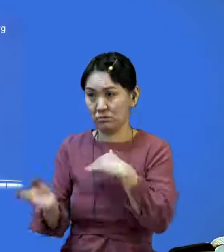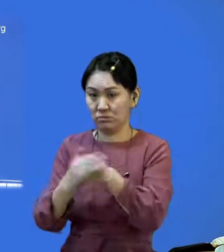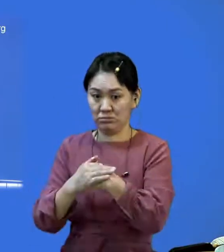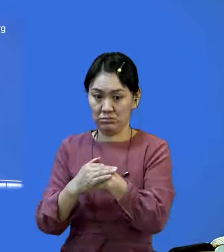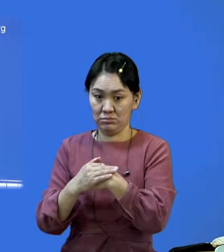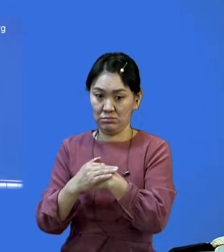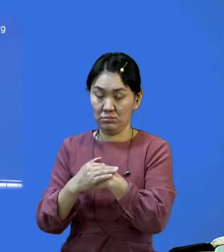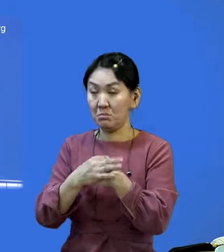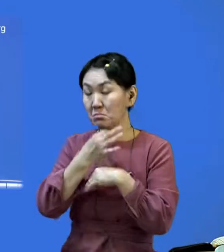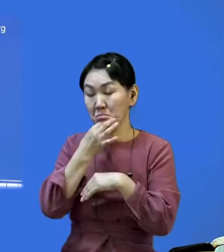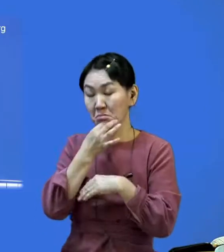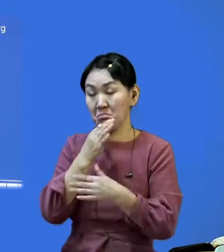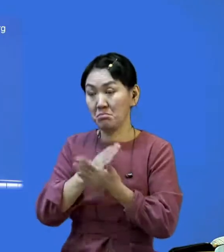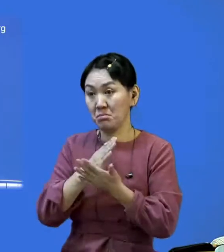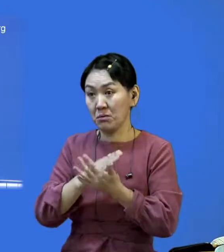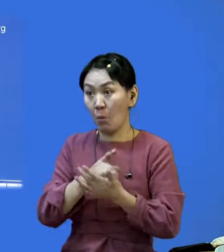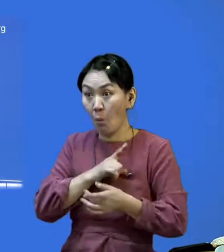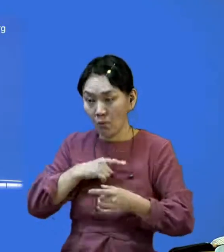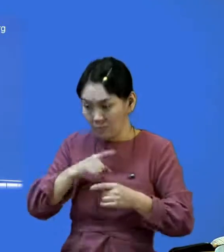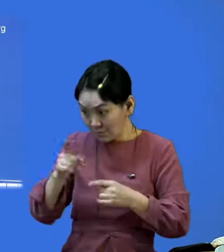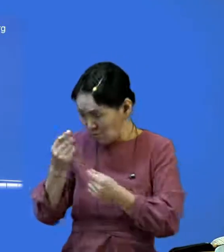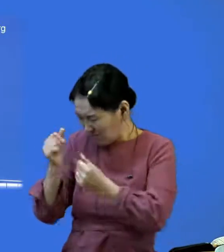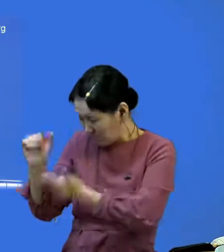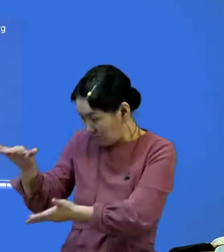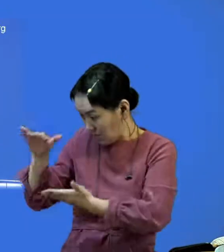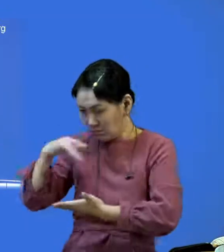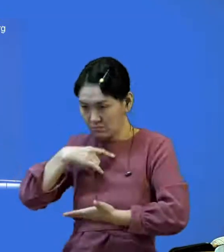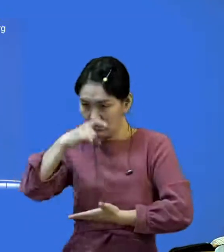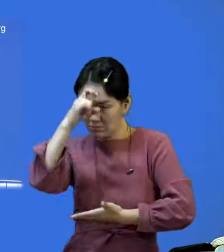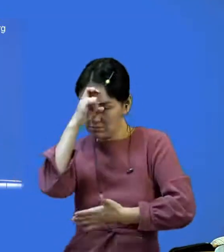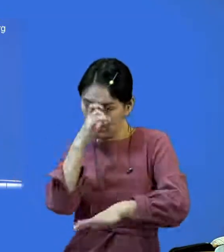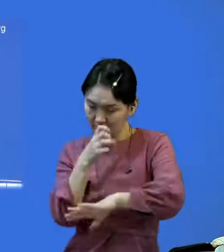Гэнтэл тийм юм ороод ирэх юм бол хүн өөрийн ухаантай байж чадахгүй байдаг.